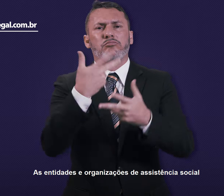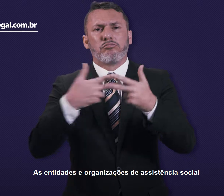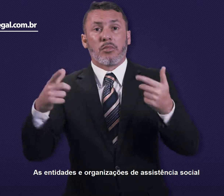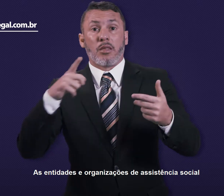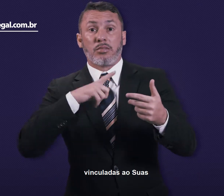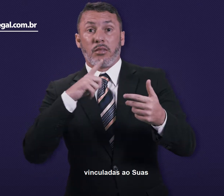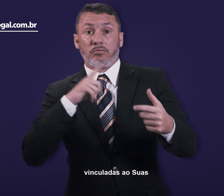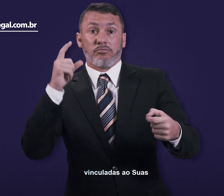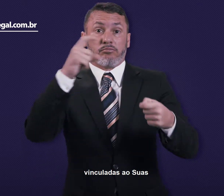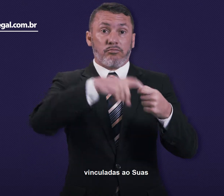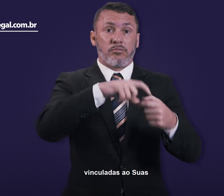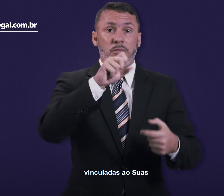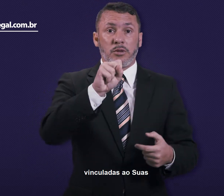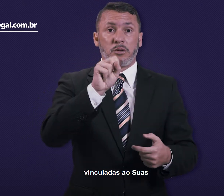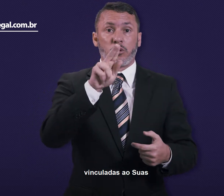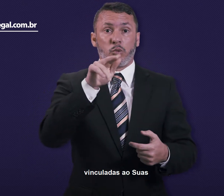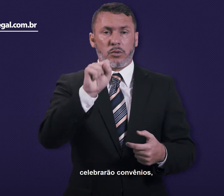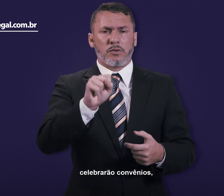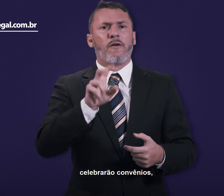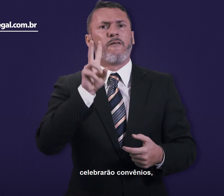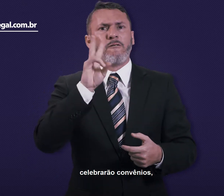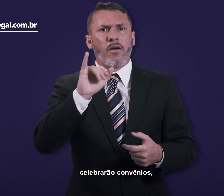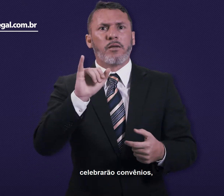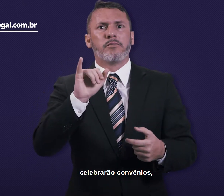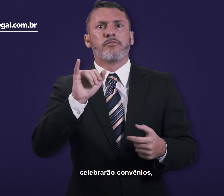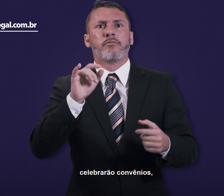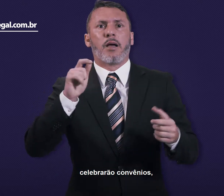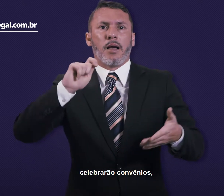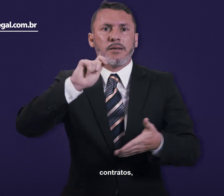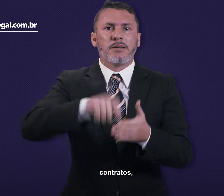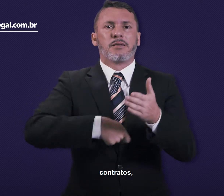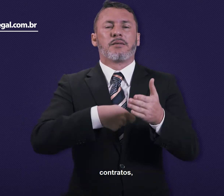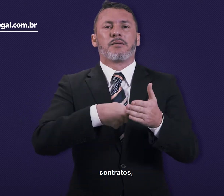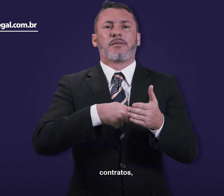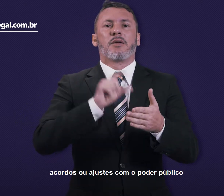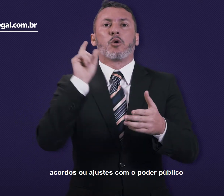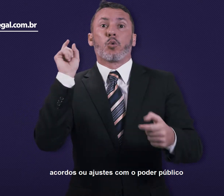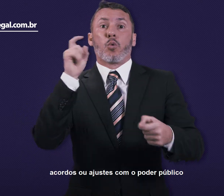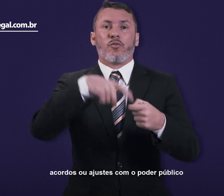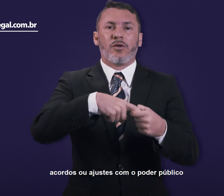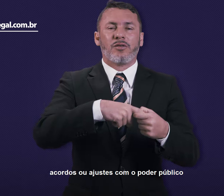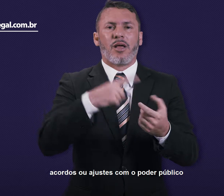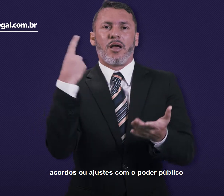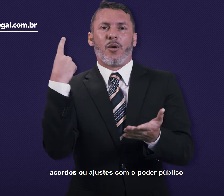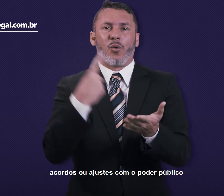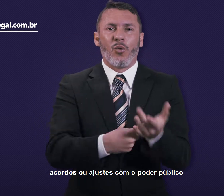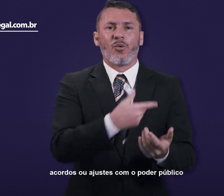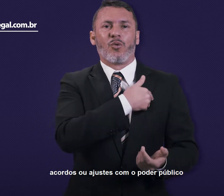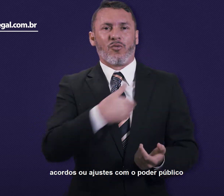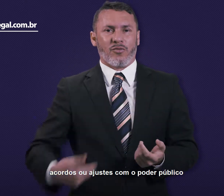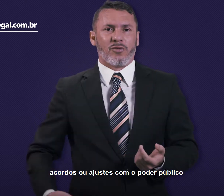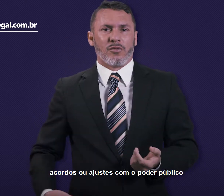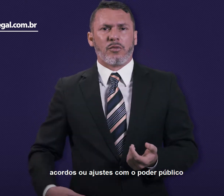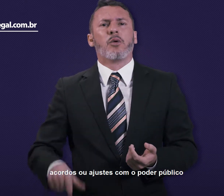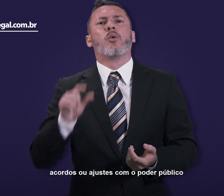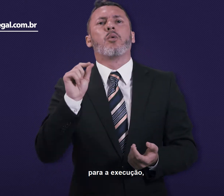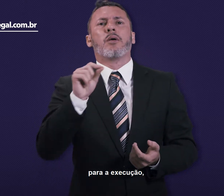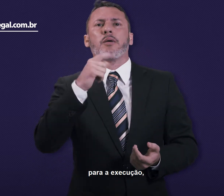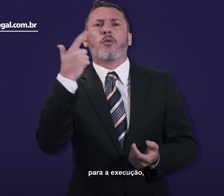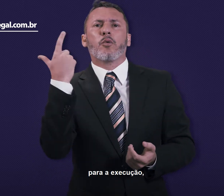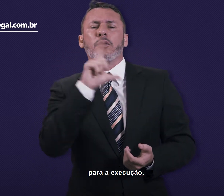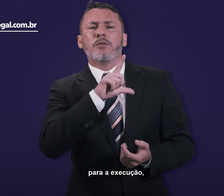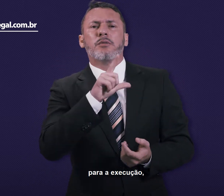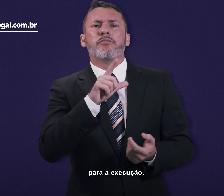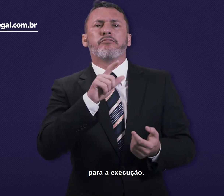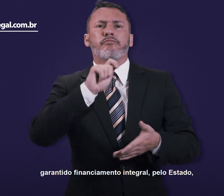assistência social vinculadas ao SUAS celebrarão convênios, contratos, acordos ou ajustes com o poder público